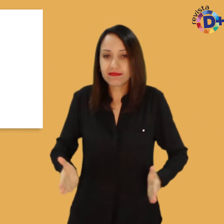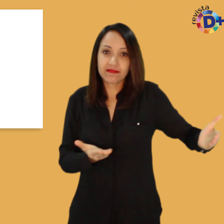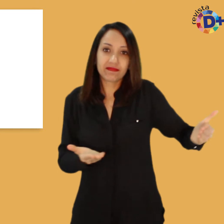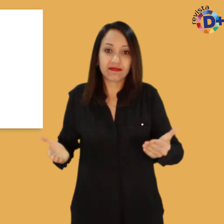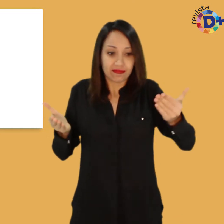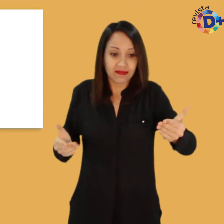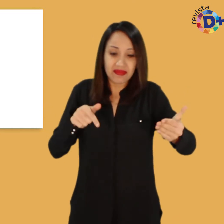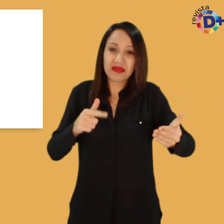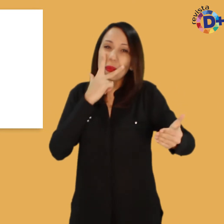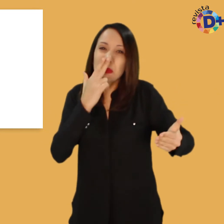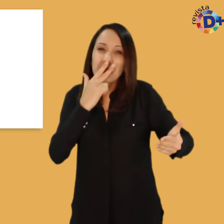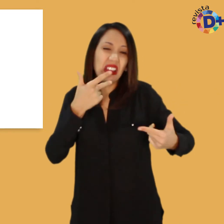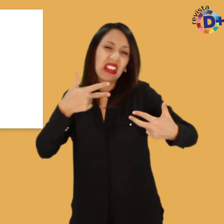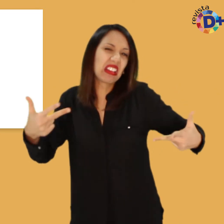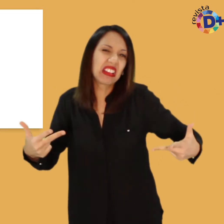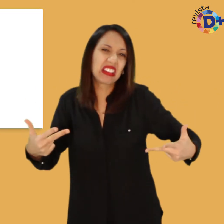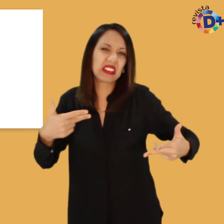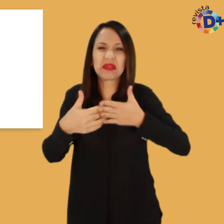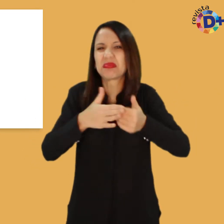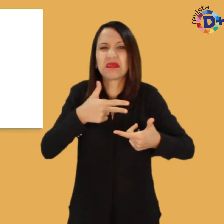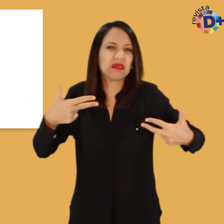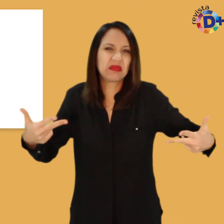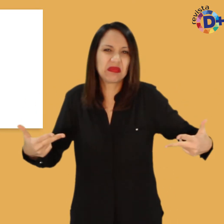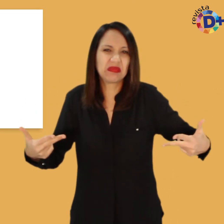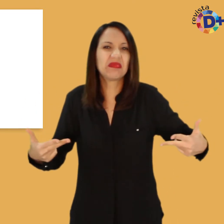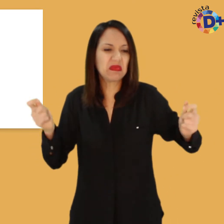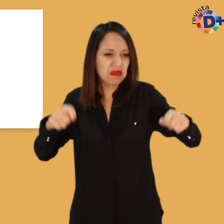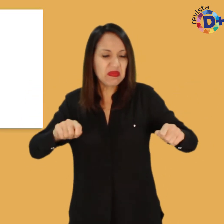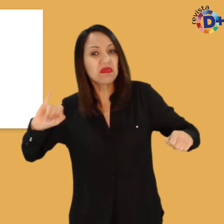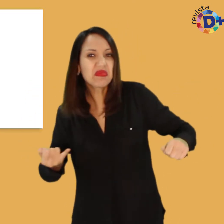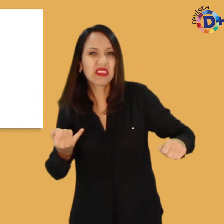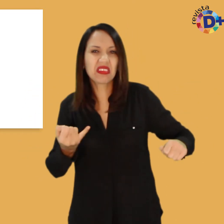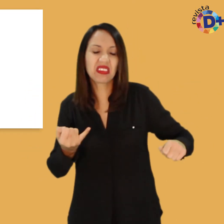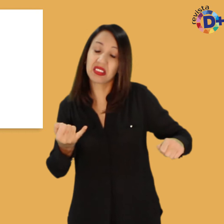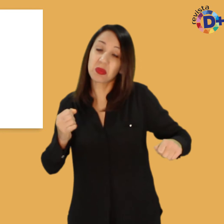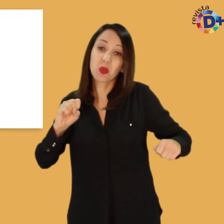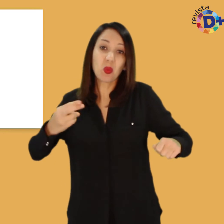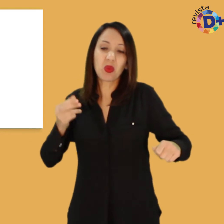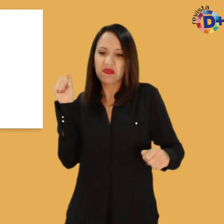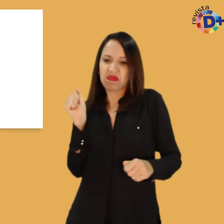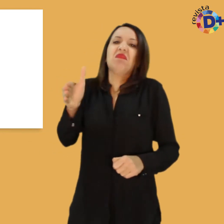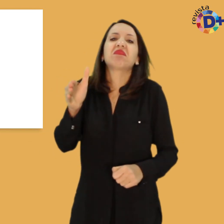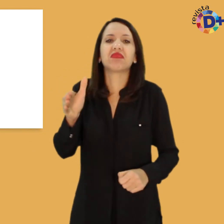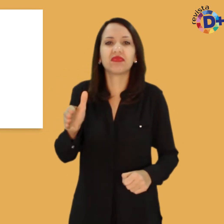uma coisa, um bem, que poderia ser aproveitado ou descartado, e não um ser